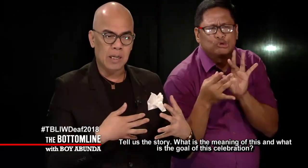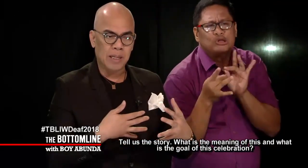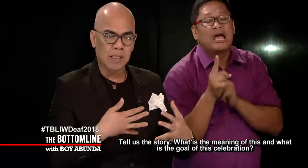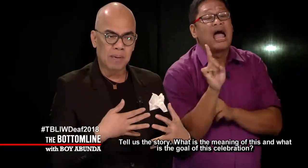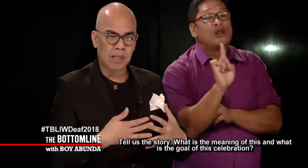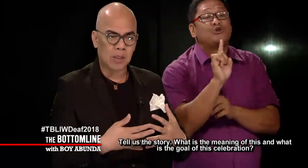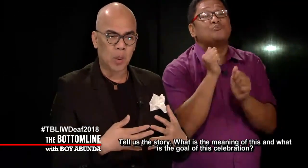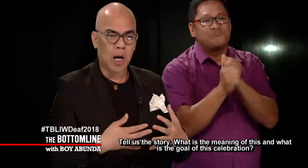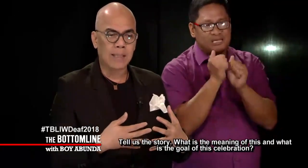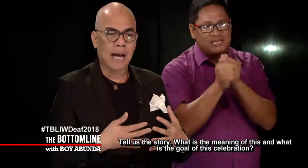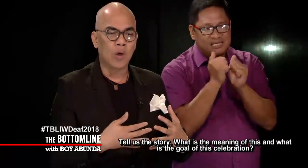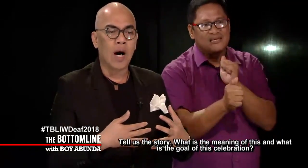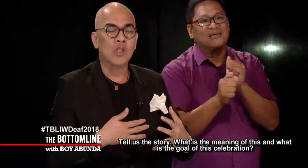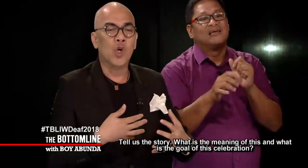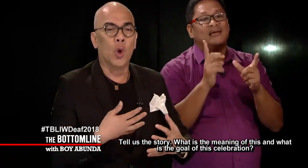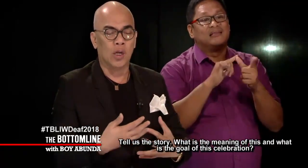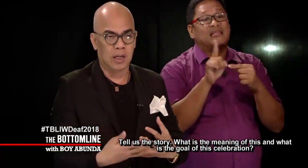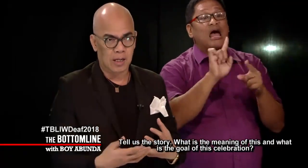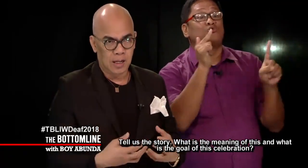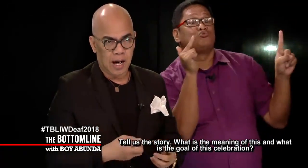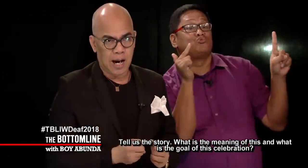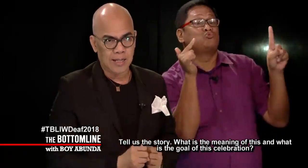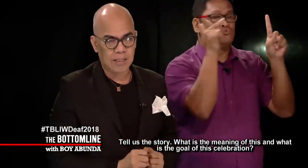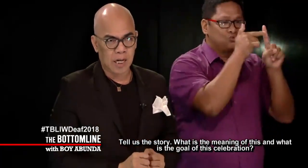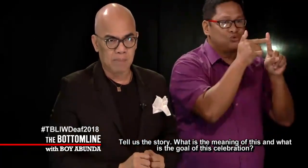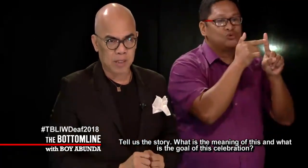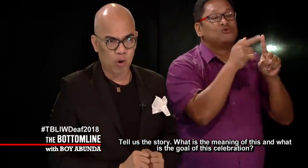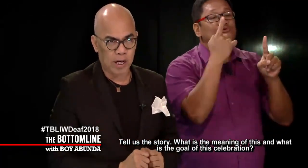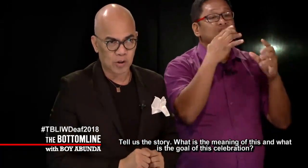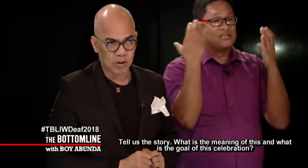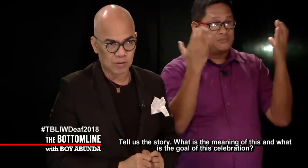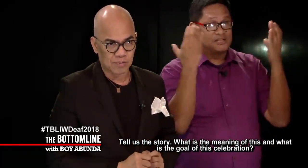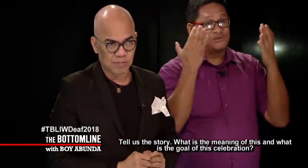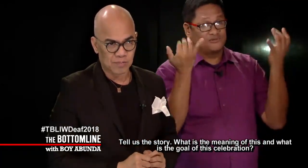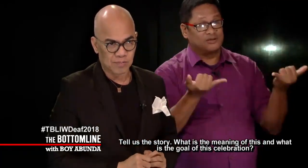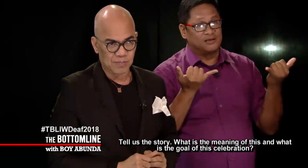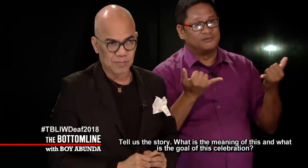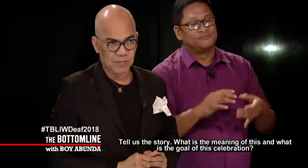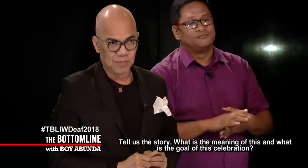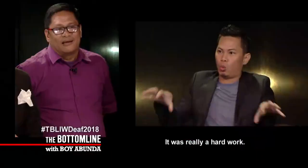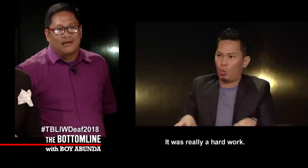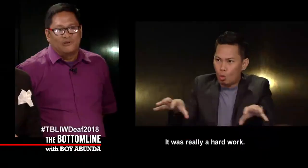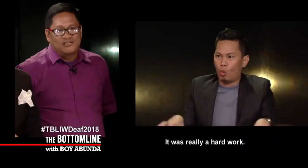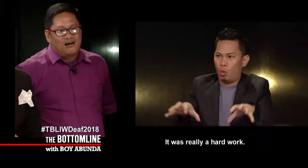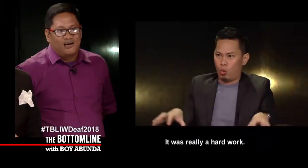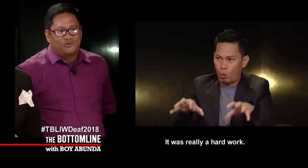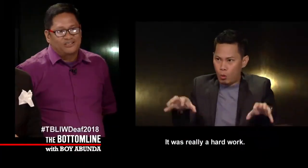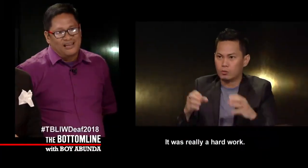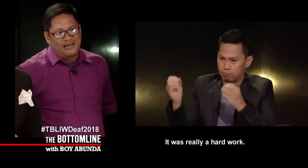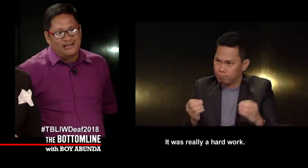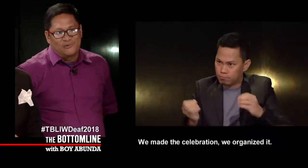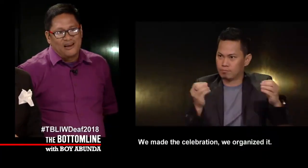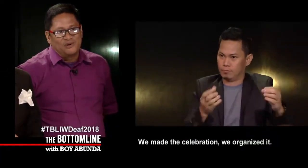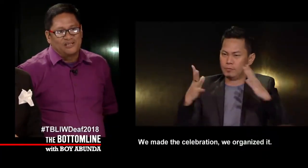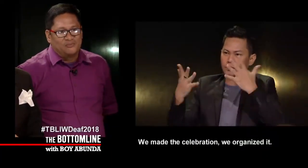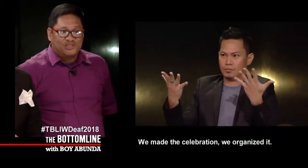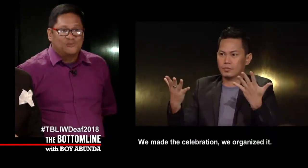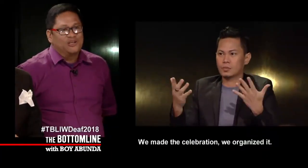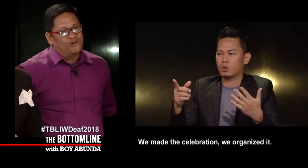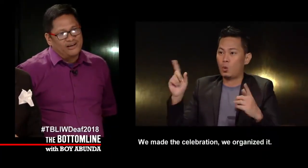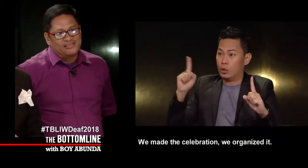ang ibig sabihin nito at ano ang goal ng selebrasyon na ito. It was a hard work talaga. Ginawa